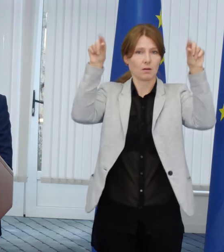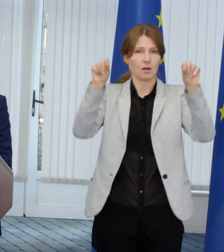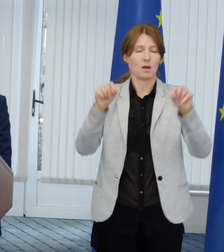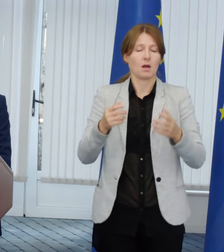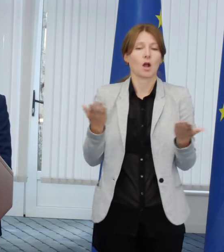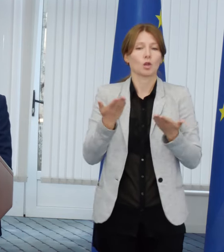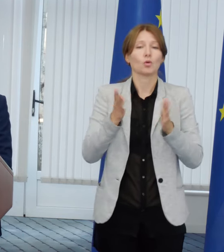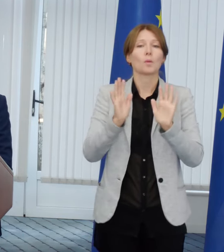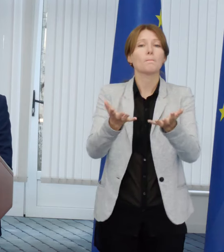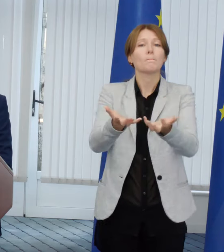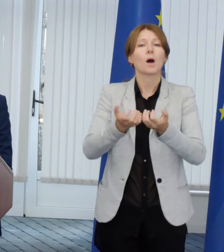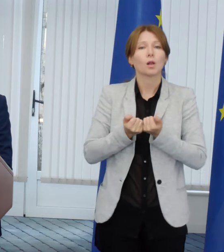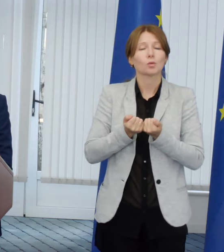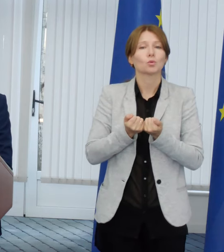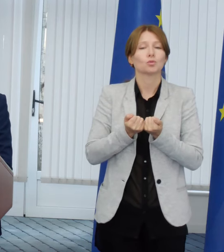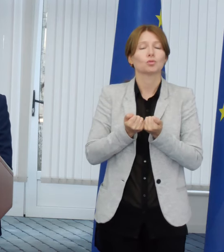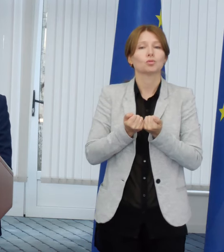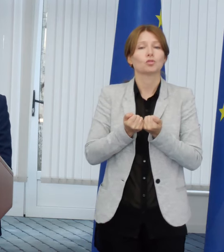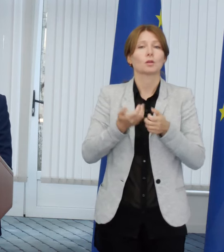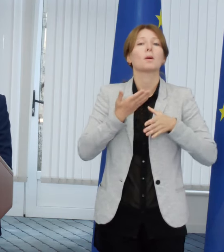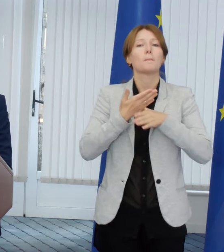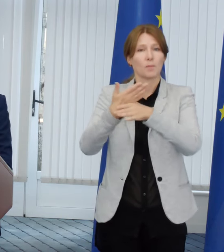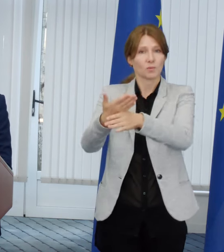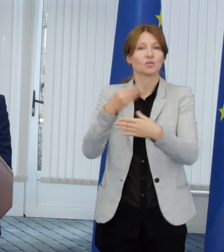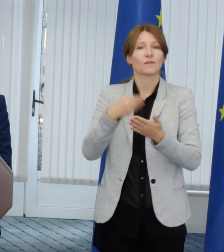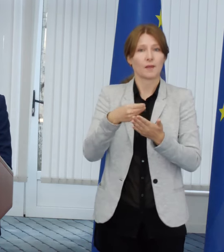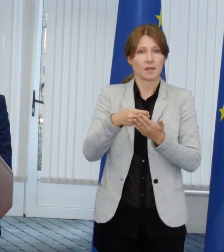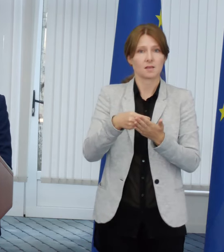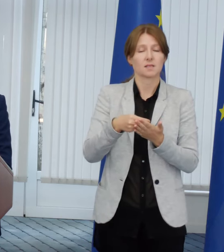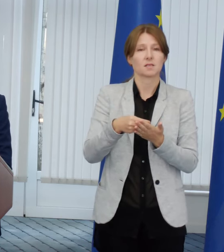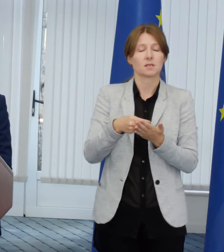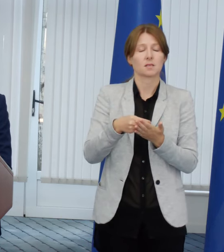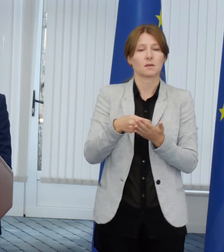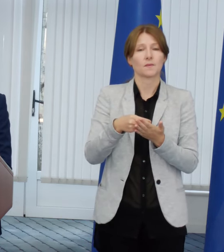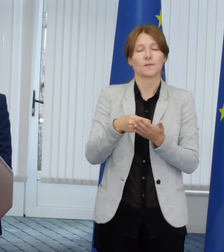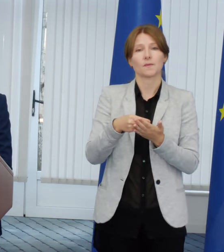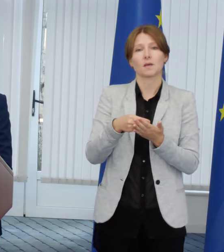vor primi ajutor financiar pentru